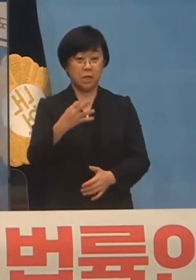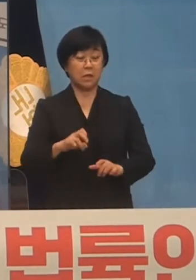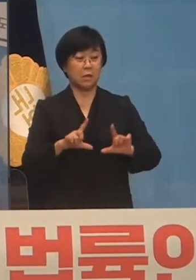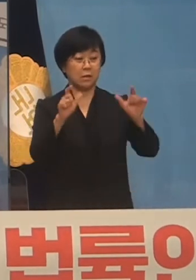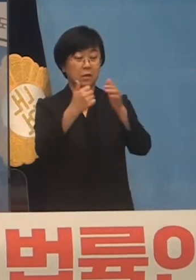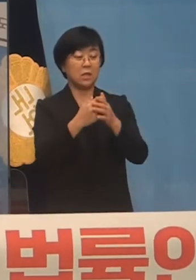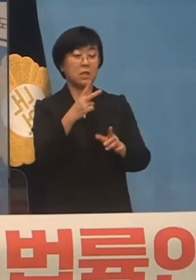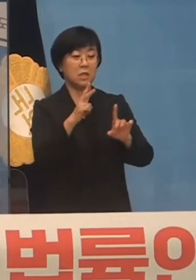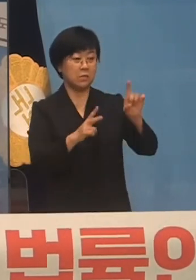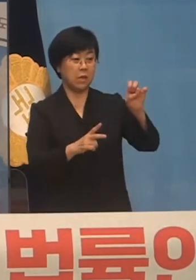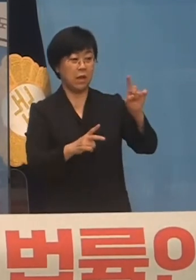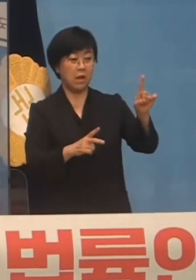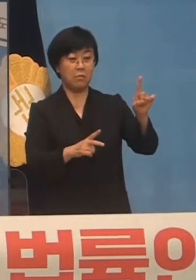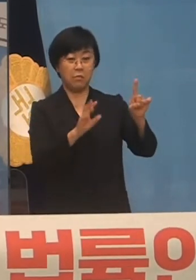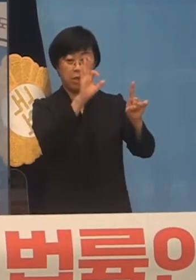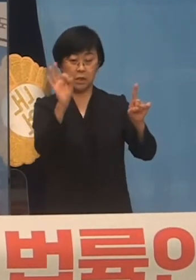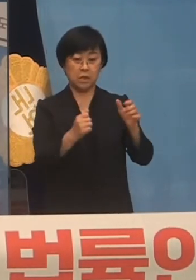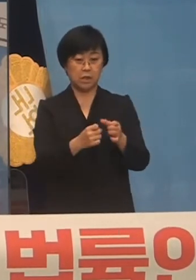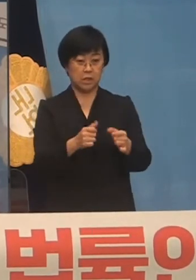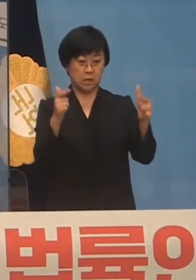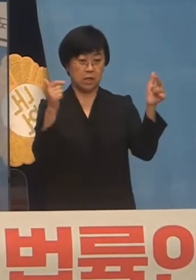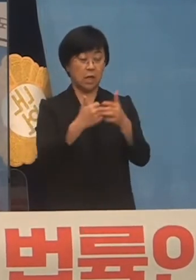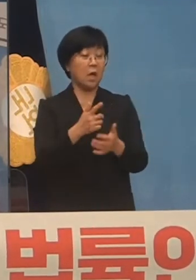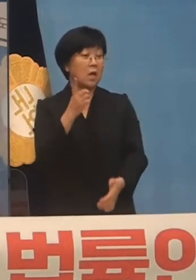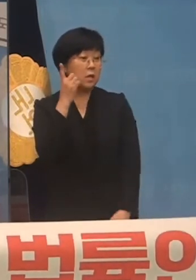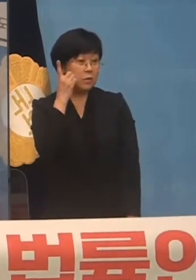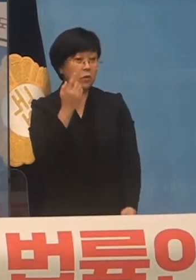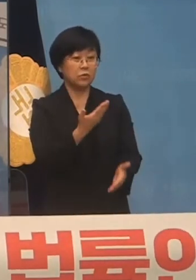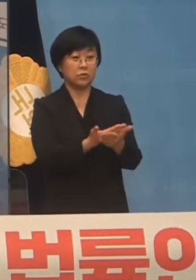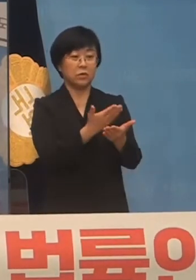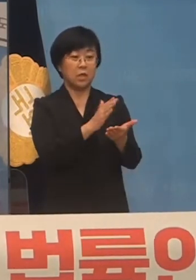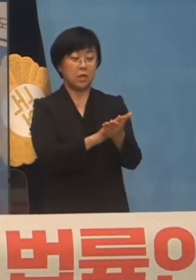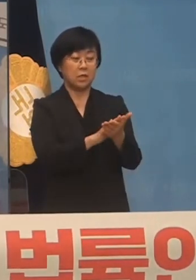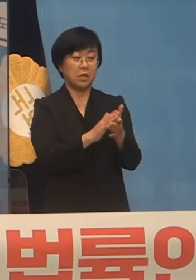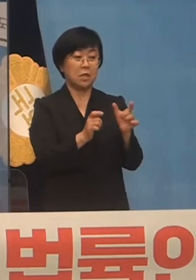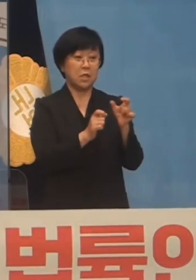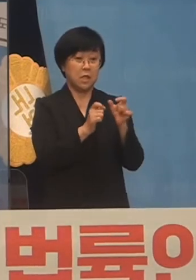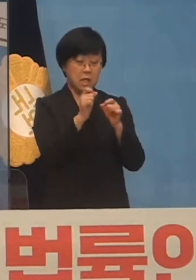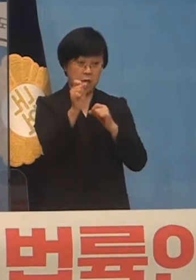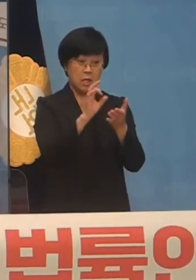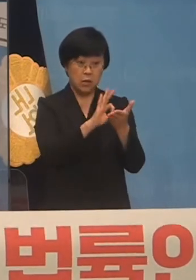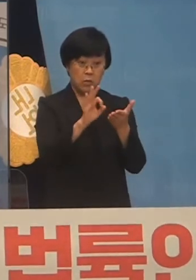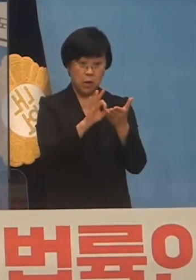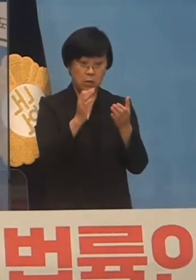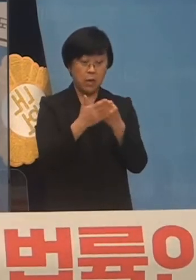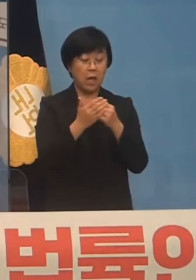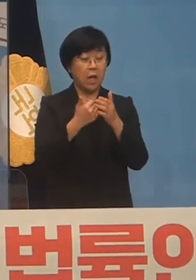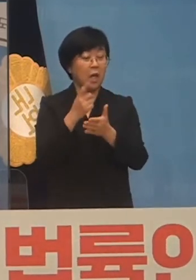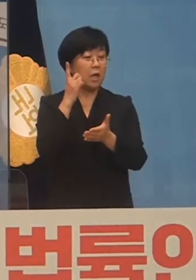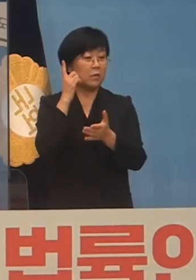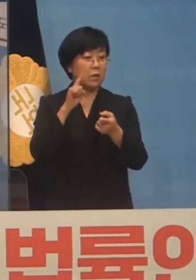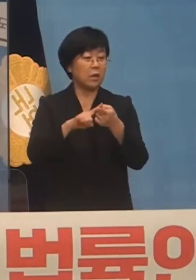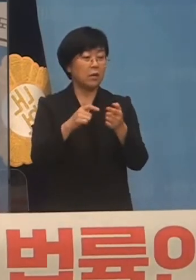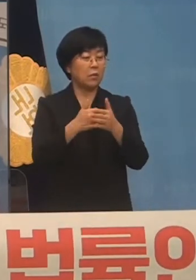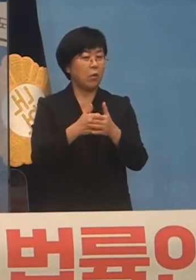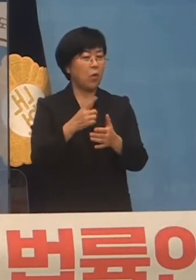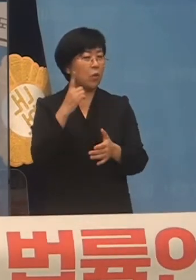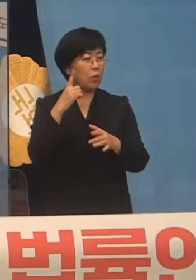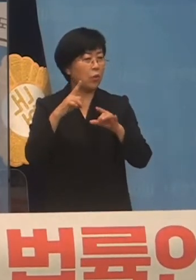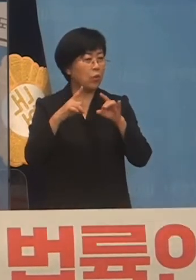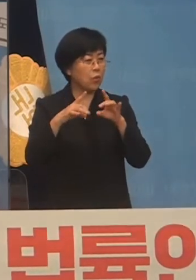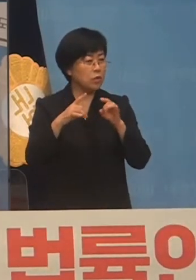비해서 21%가 증가했습니다. 휴대폰을 수리해서 이제 길게 사용할 수 있다면 소비자들의 가계 통신비